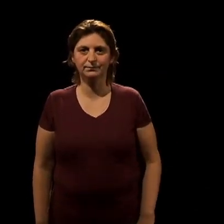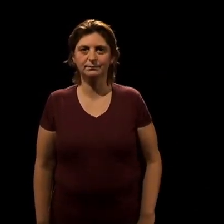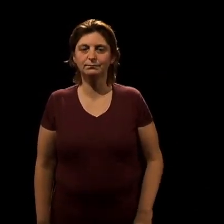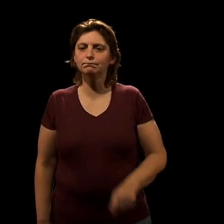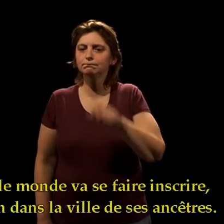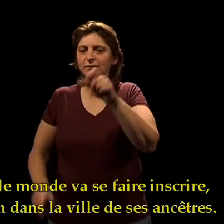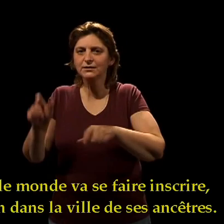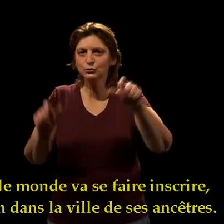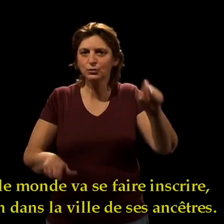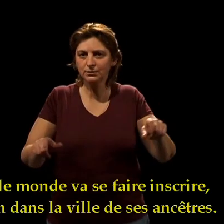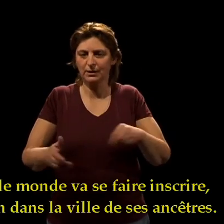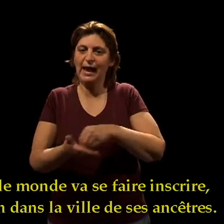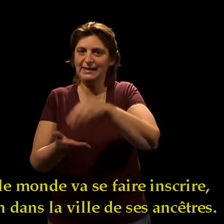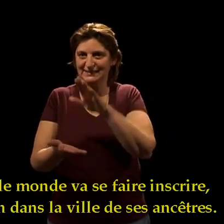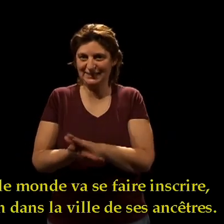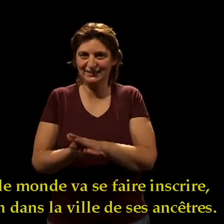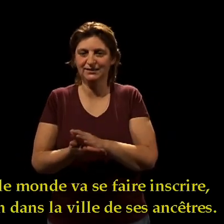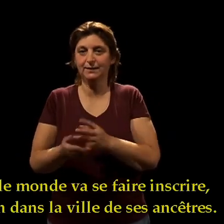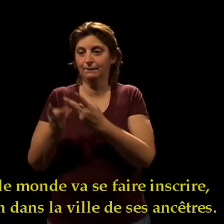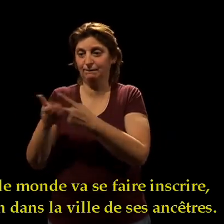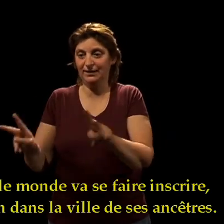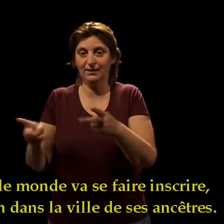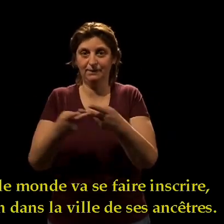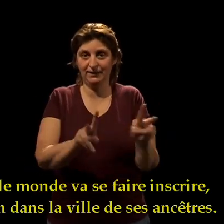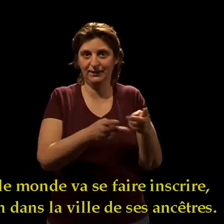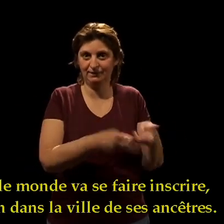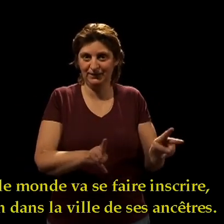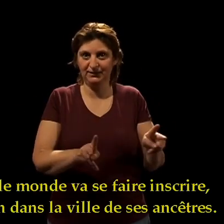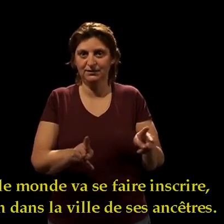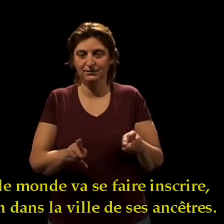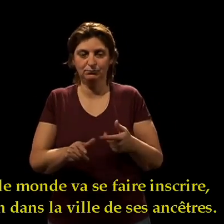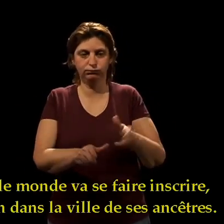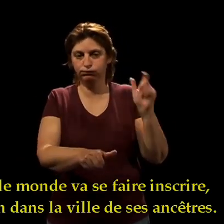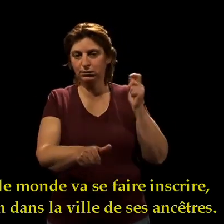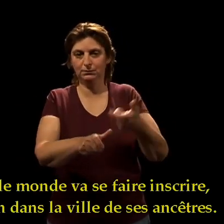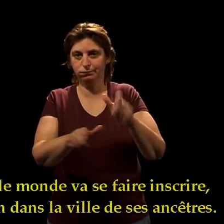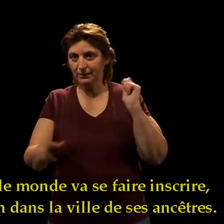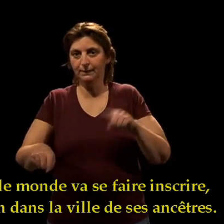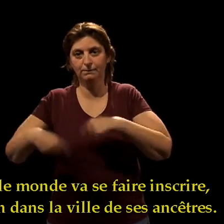Tout le monde va se faire inscrire, chacun dans la ville de ses ancêtres.